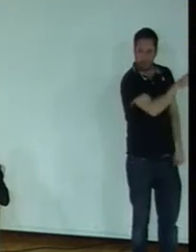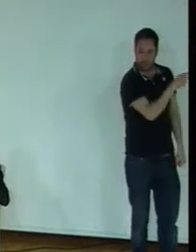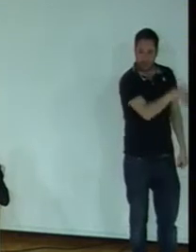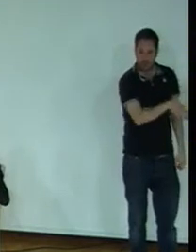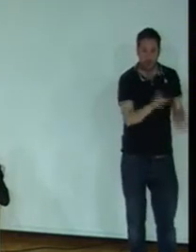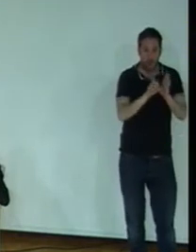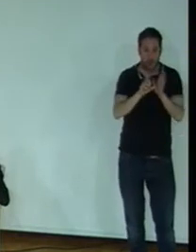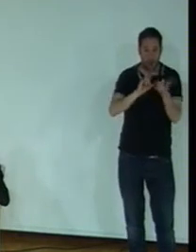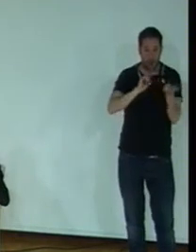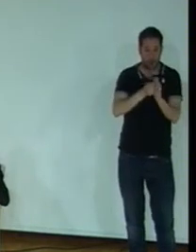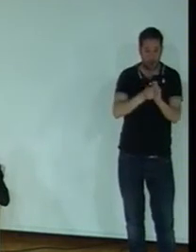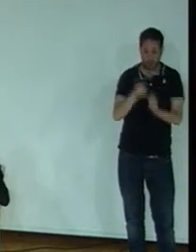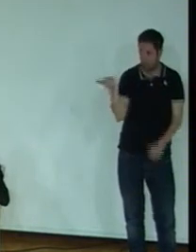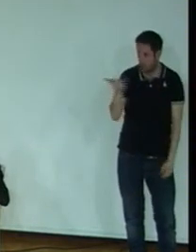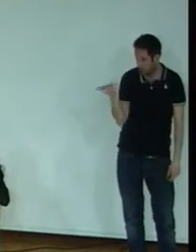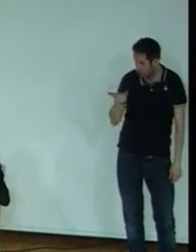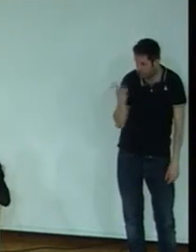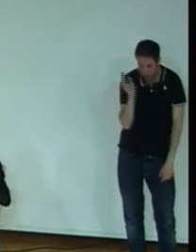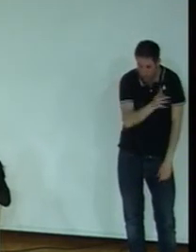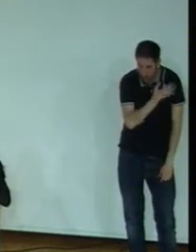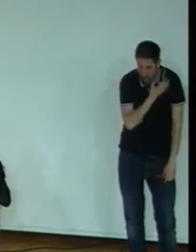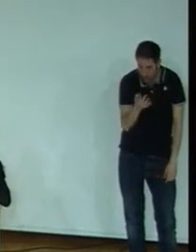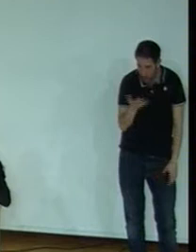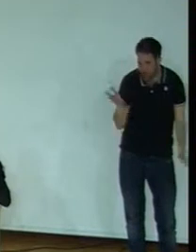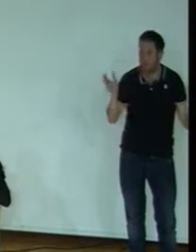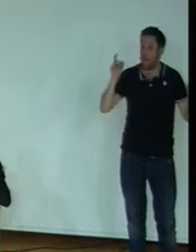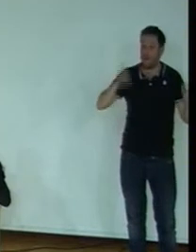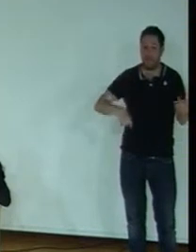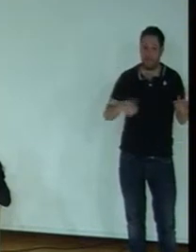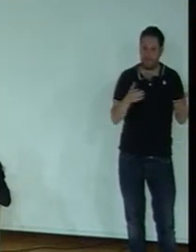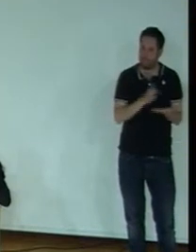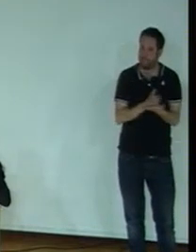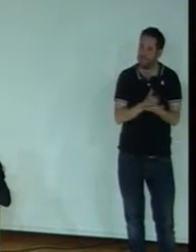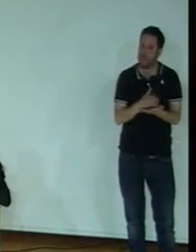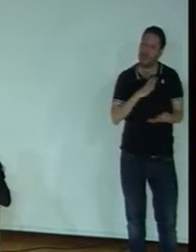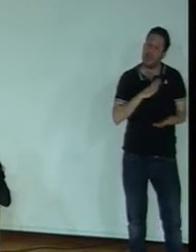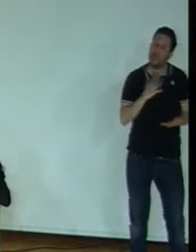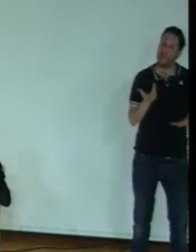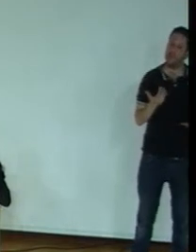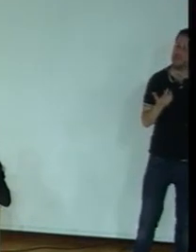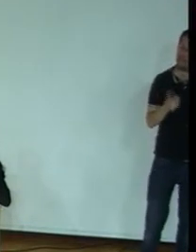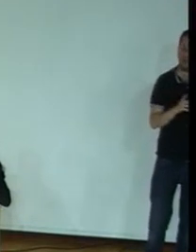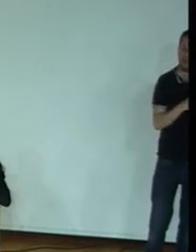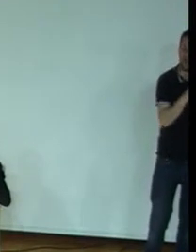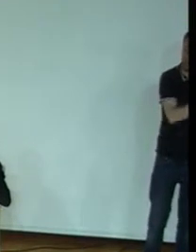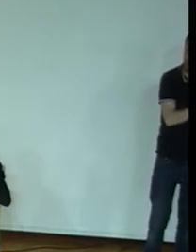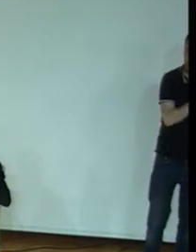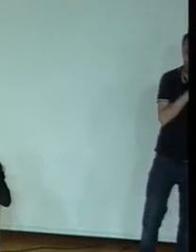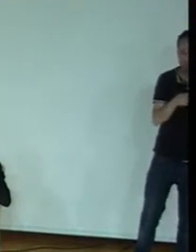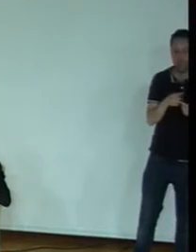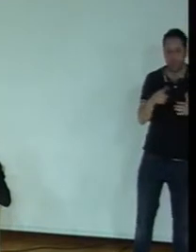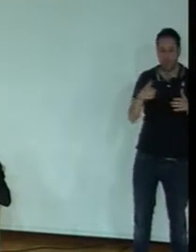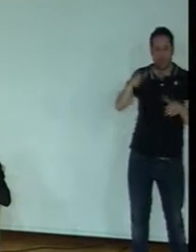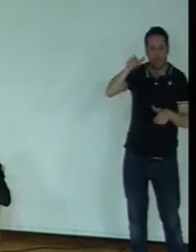de changer la loi, en fait. C'est contractuel, ça marche très bien. Donc il faut faire la part des choses entre l'adaptation et la compréhension par